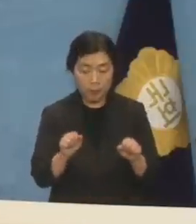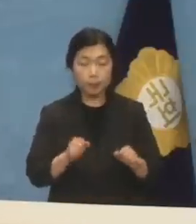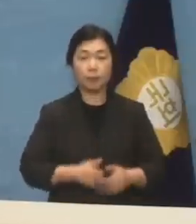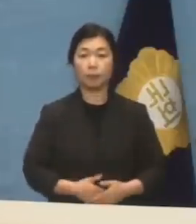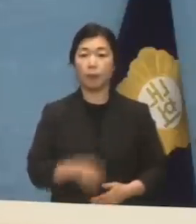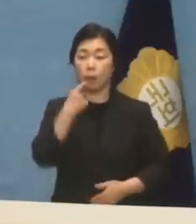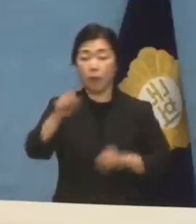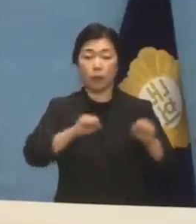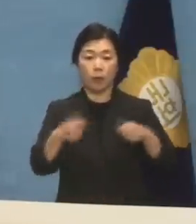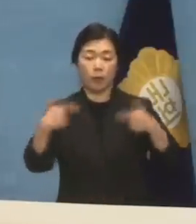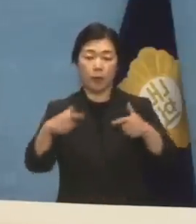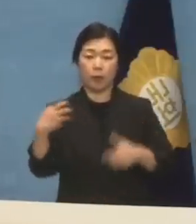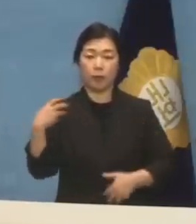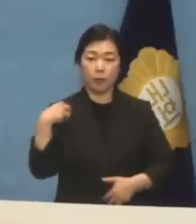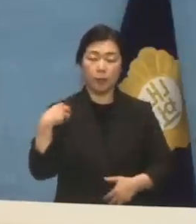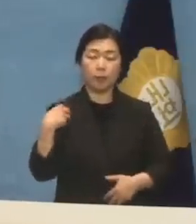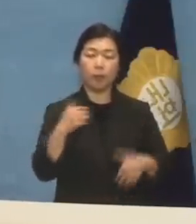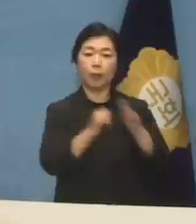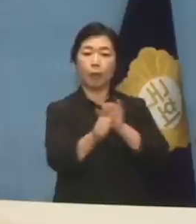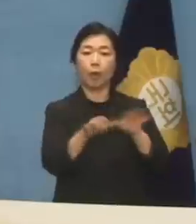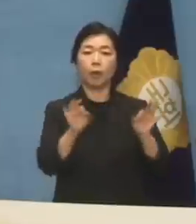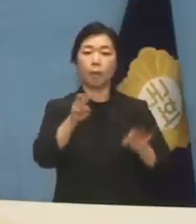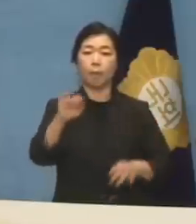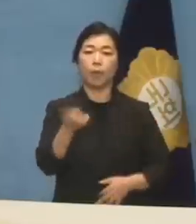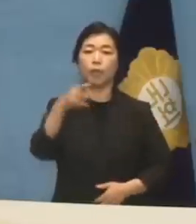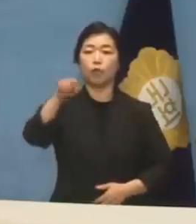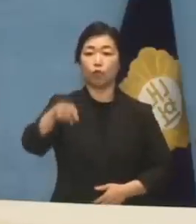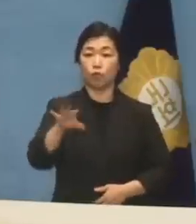안녕하십니까. 촛불행동의 상임대표 김민웅입니다.